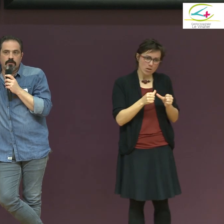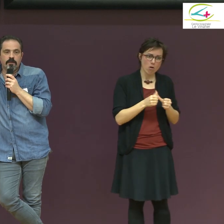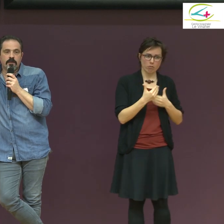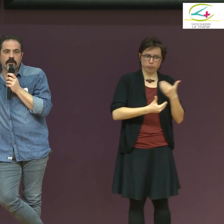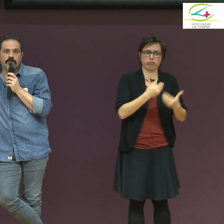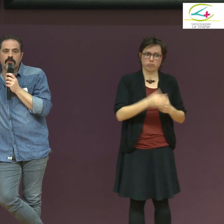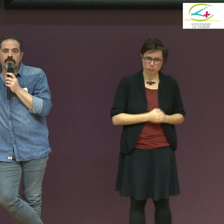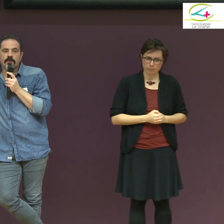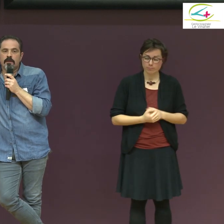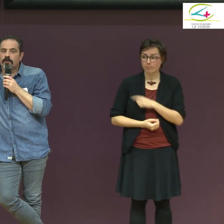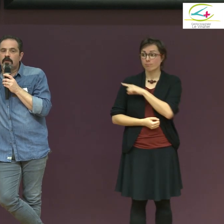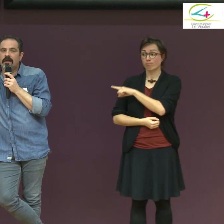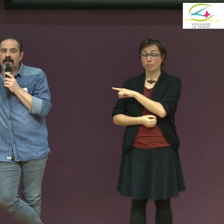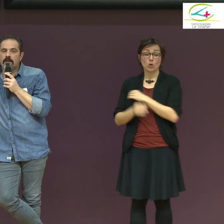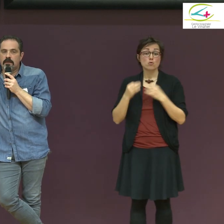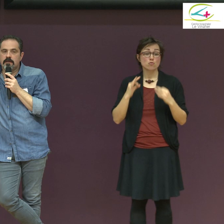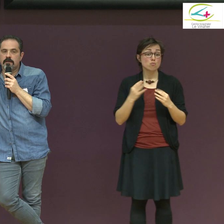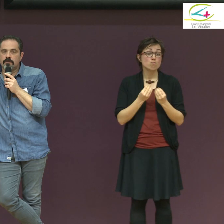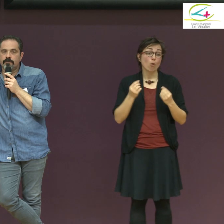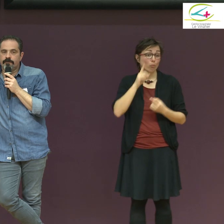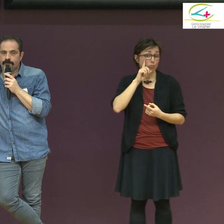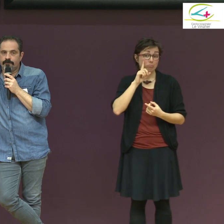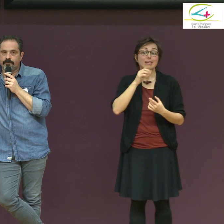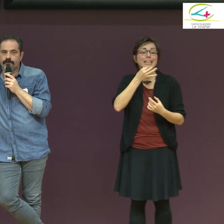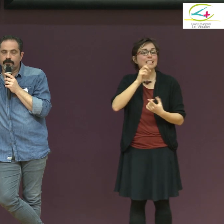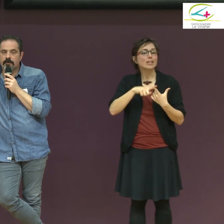Et c'est quand je vous disais qu'il y a beaucoup de choses qui dépendent de la réorganisation.